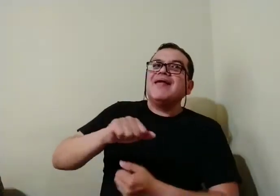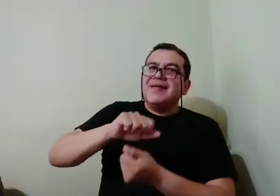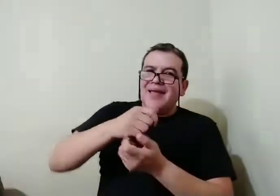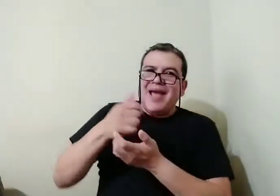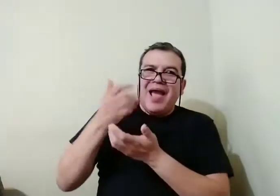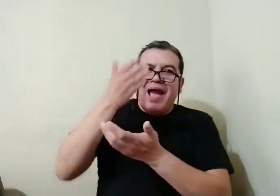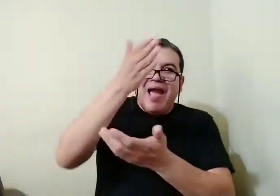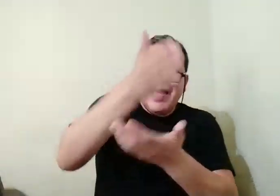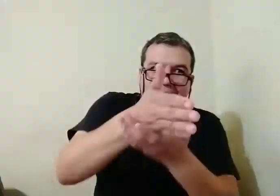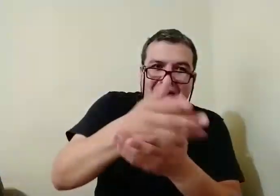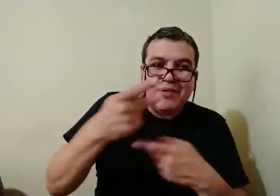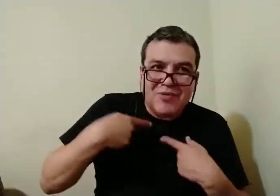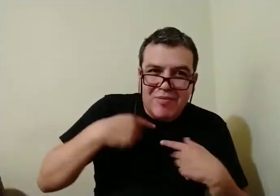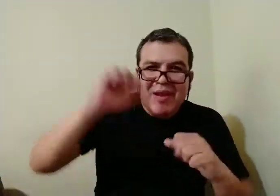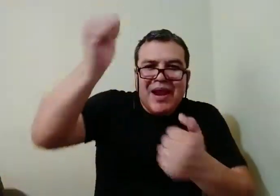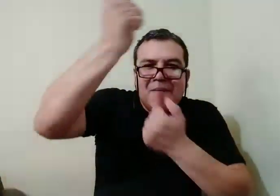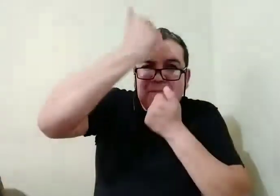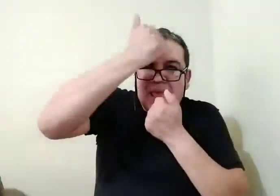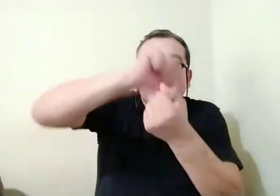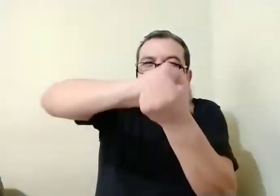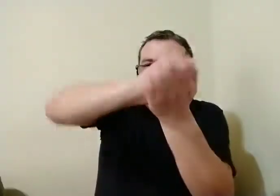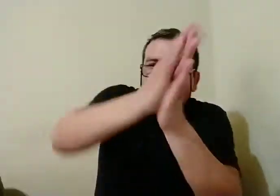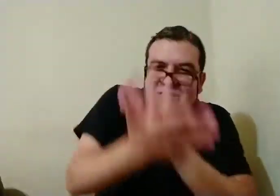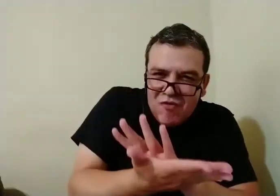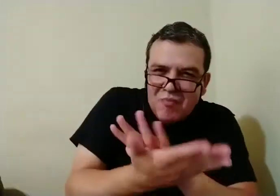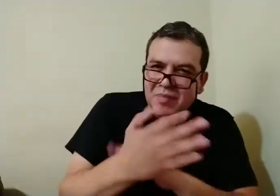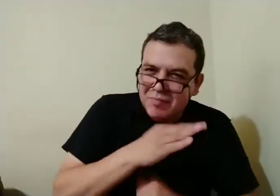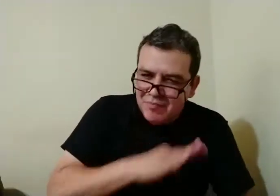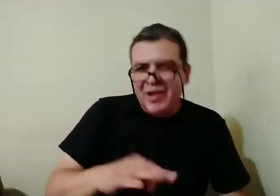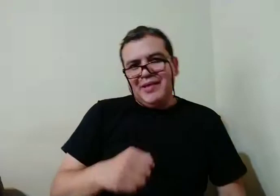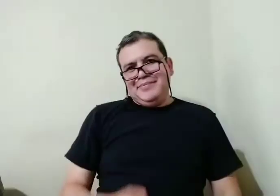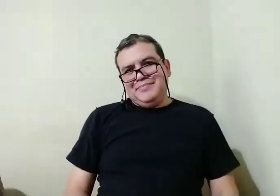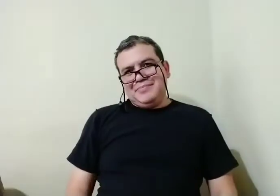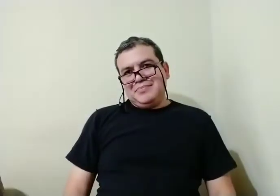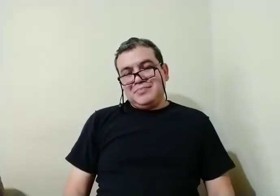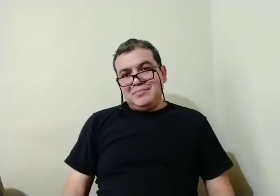El poder del Espíritu Santo manifestado en la Iglesia.